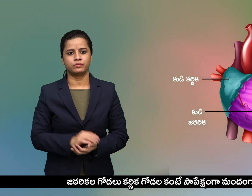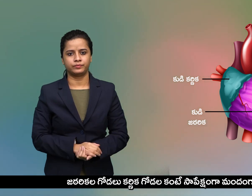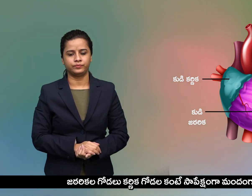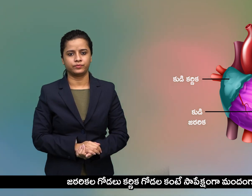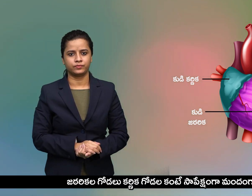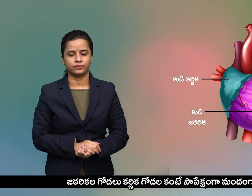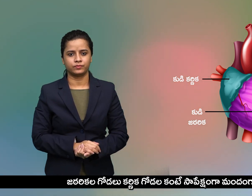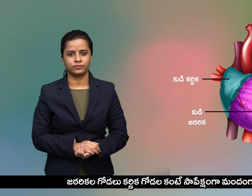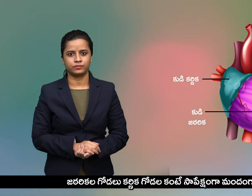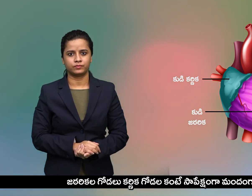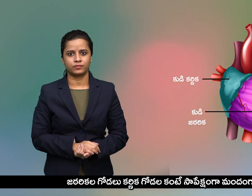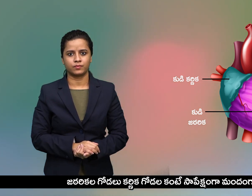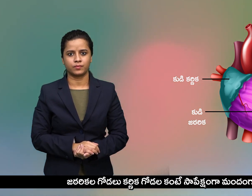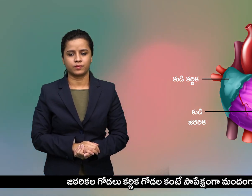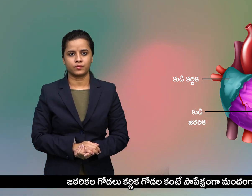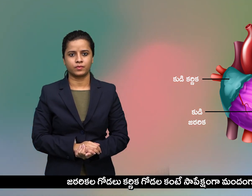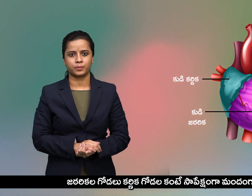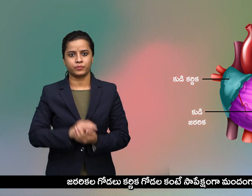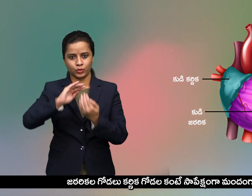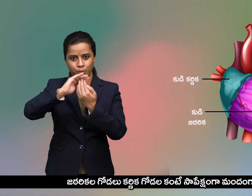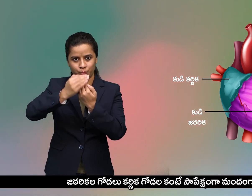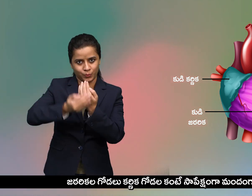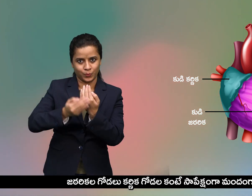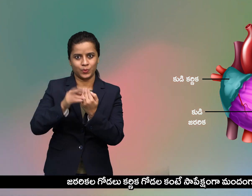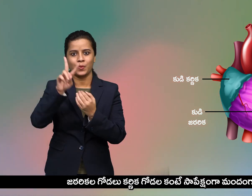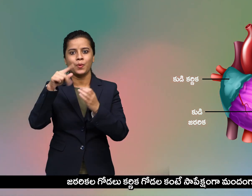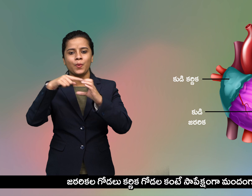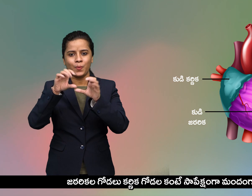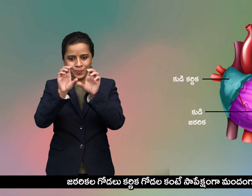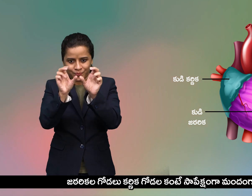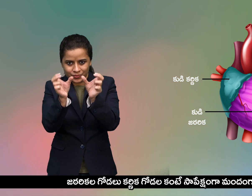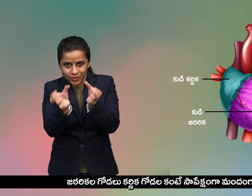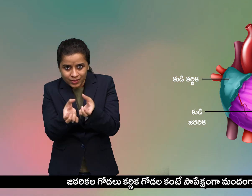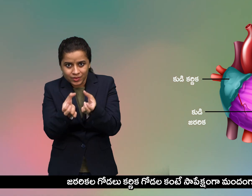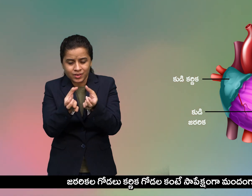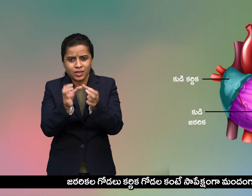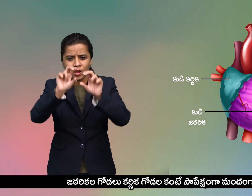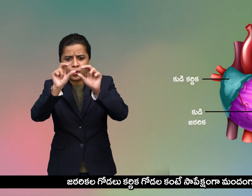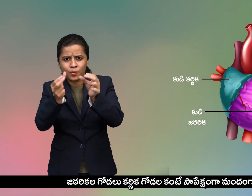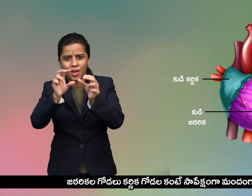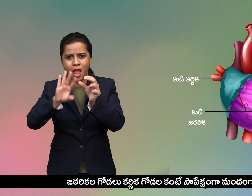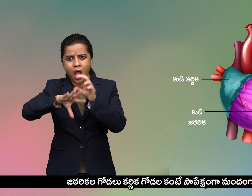జఠరికల గోడలు కర్ణికా గోడల కంటే సాపేక్షంగా మందంగా ఉంటాయి.